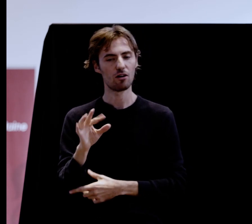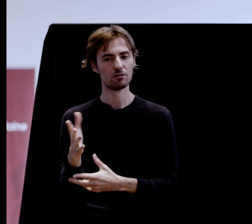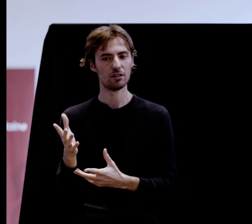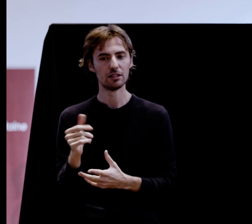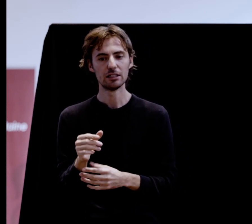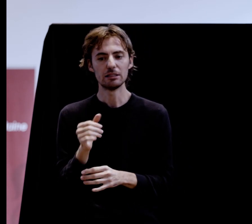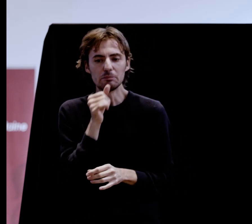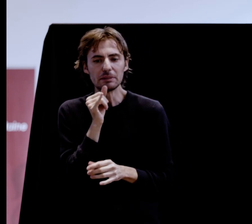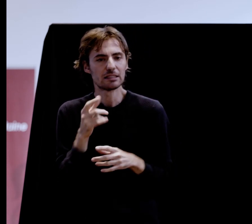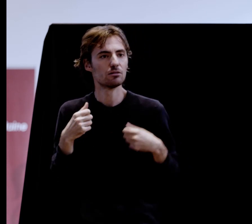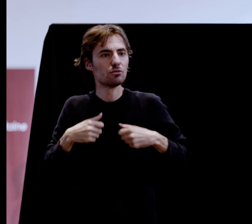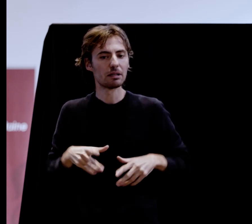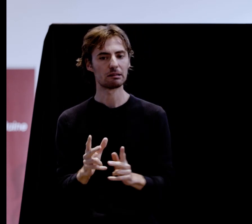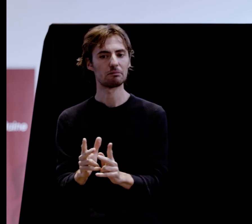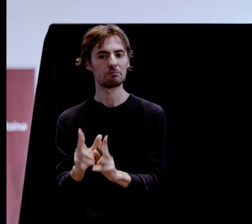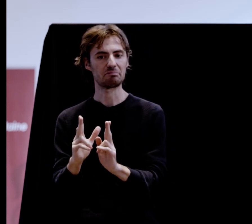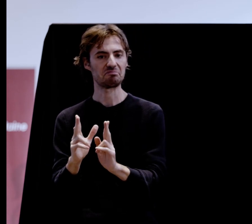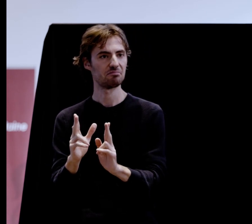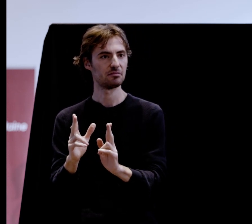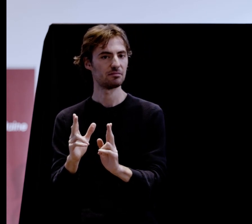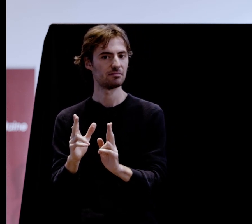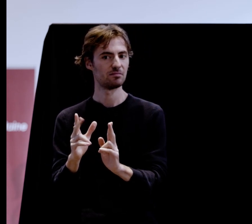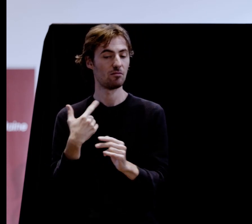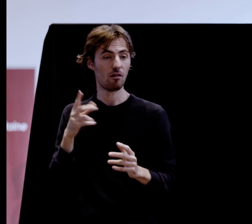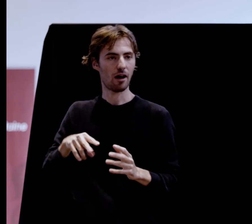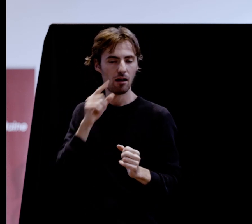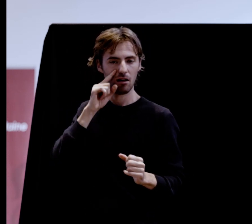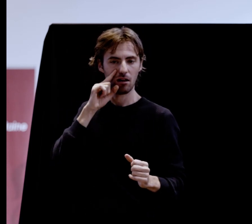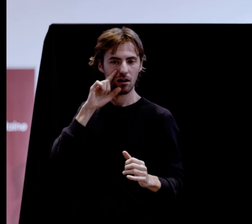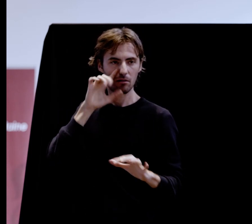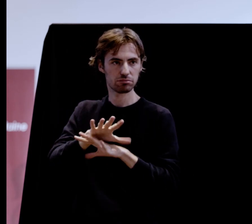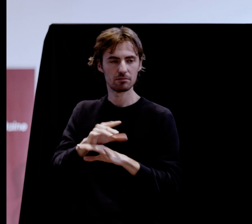cette mini-puberté, qu'on ne voit pas d'ailleurs, elle est